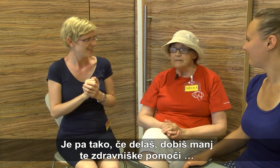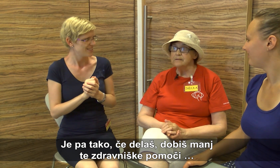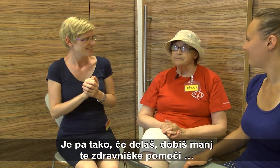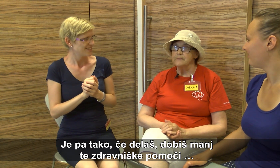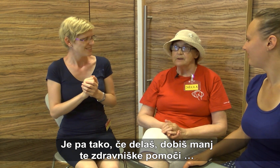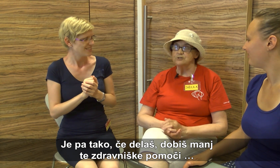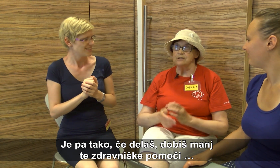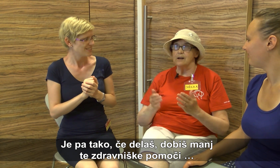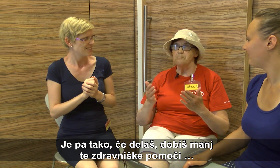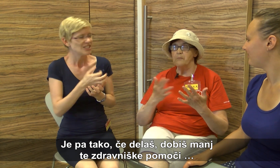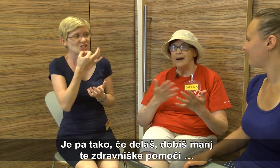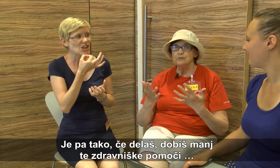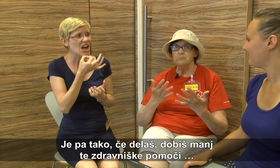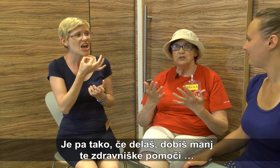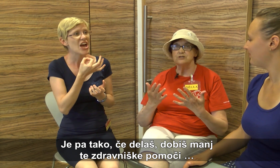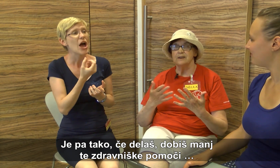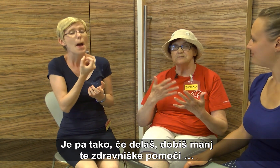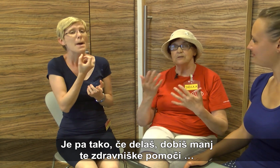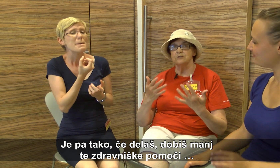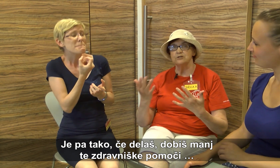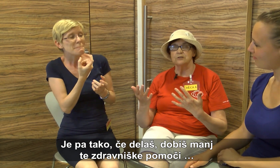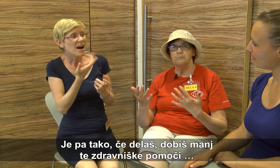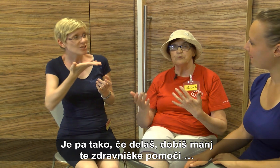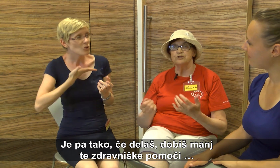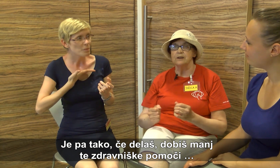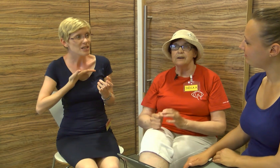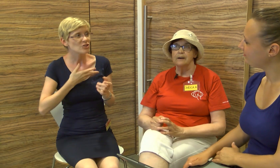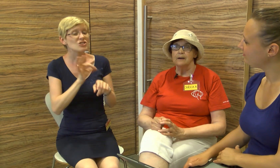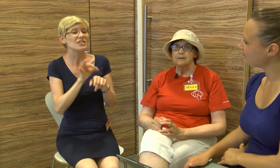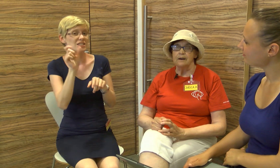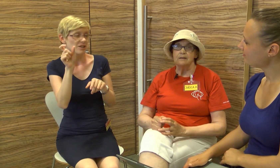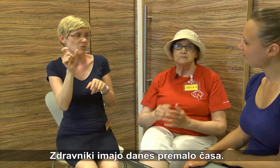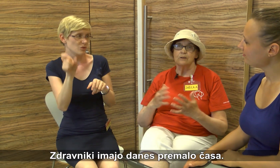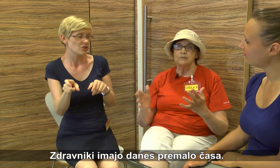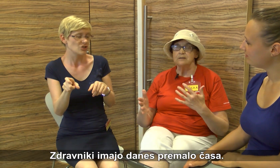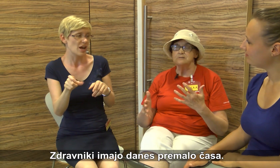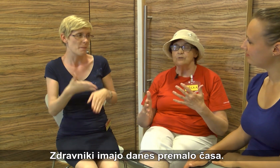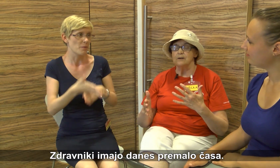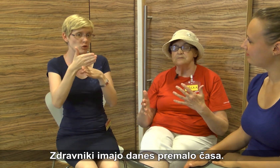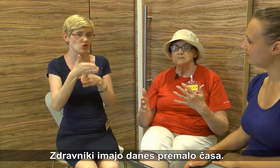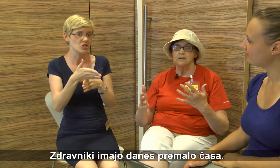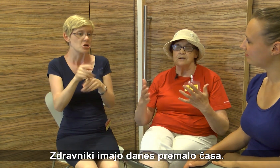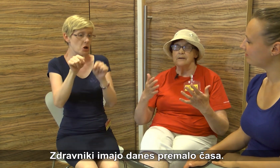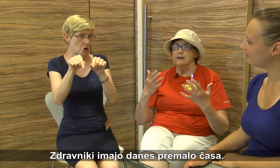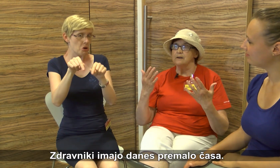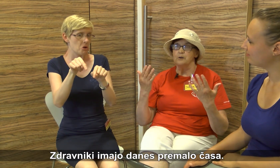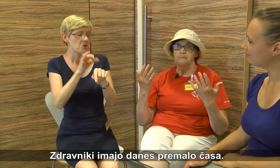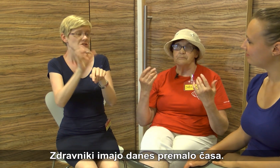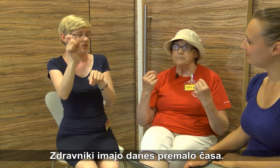да, че да мањ добиш те здравнишке помоћи, кер здравники се донес